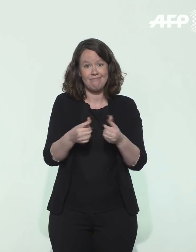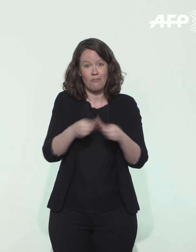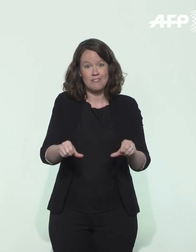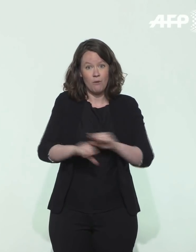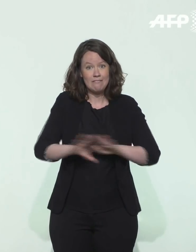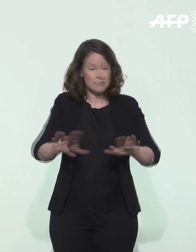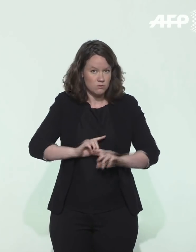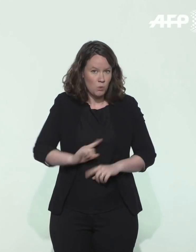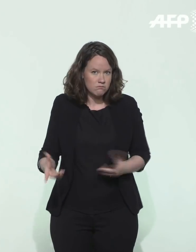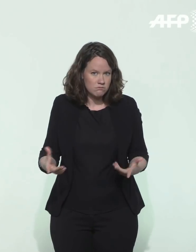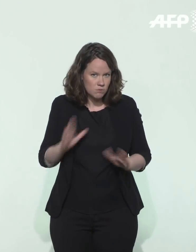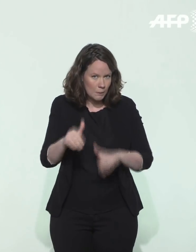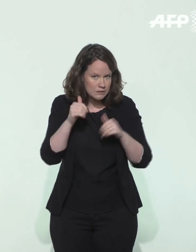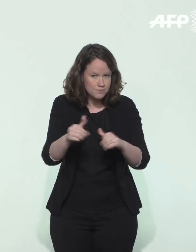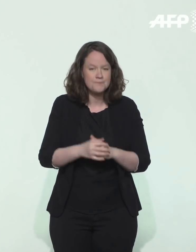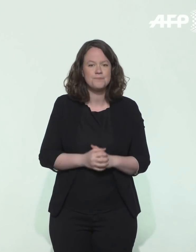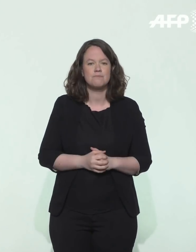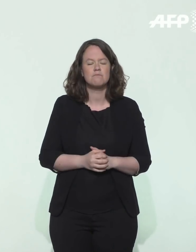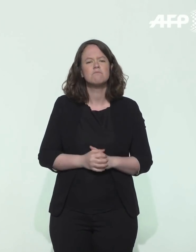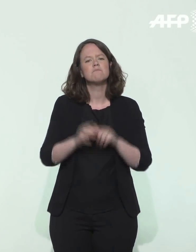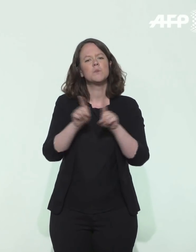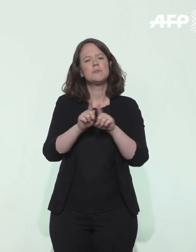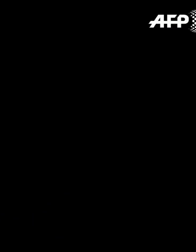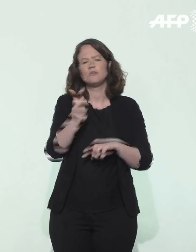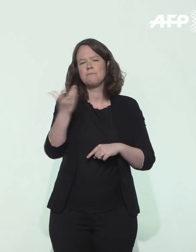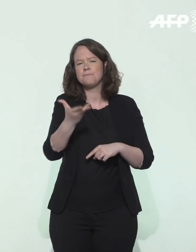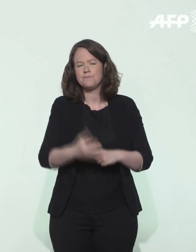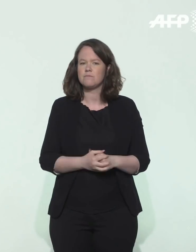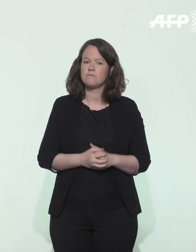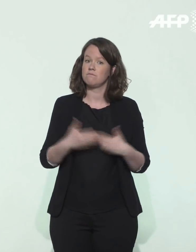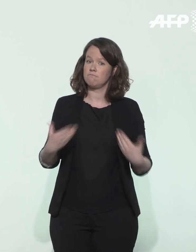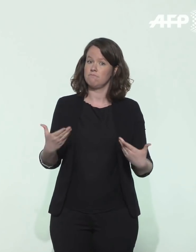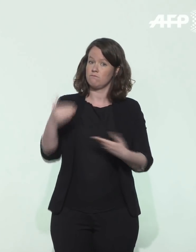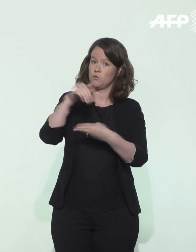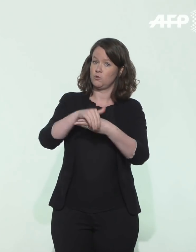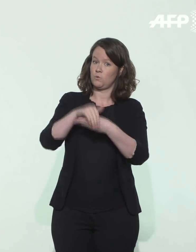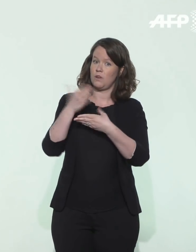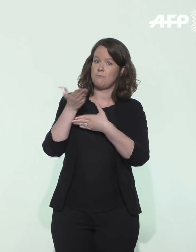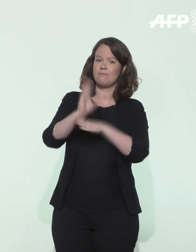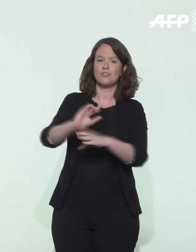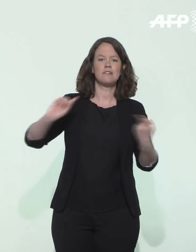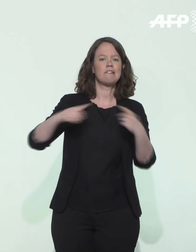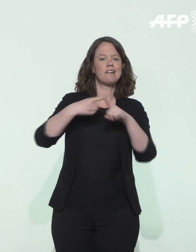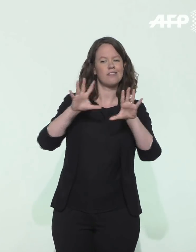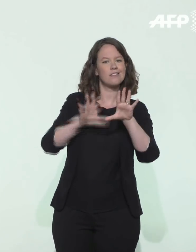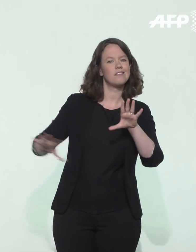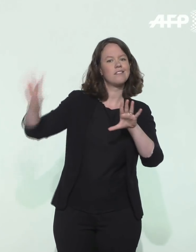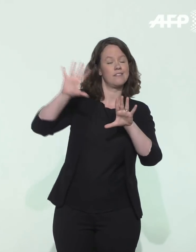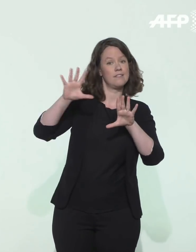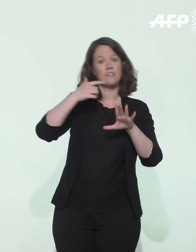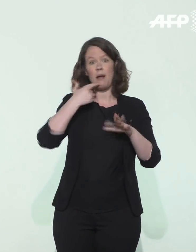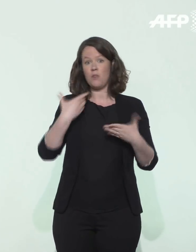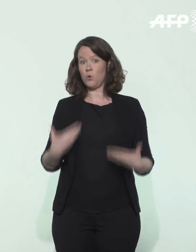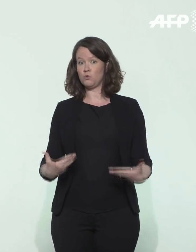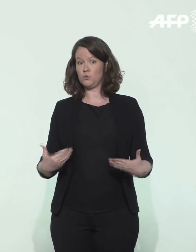quelques autres précautions d'usage. D'abord, les données que je vais vous présenter ce soir sont des données à date de